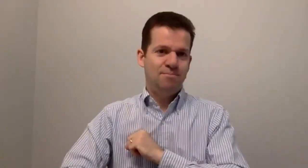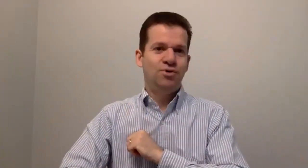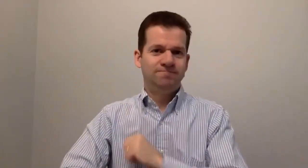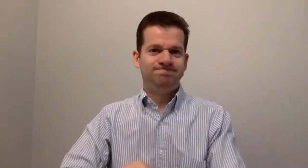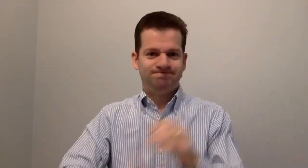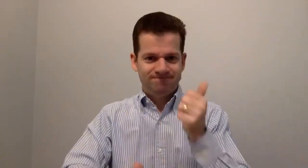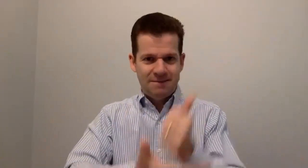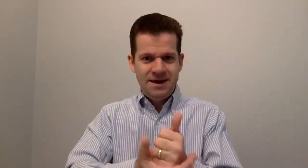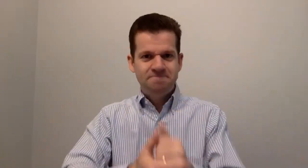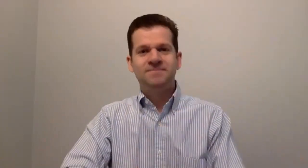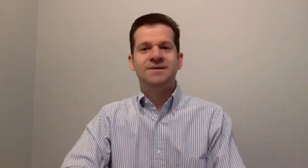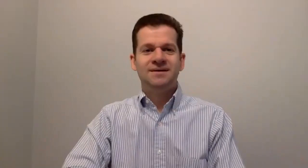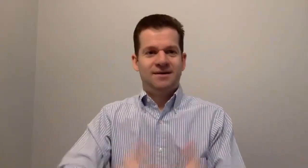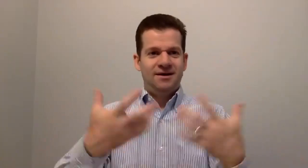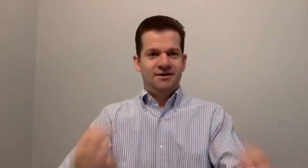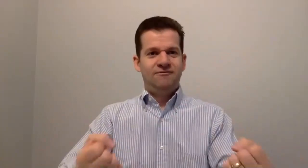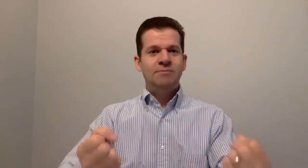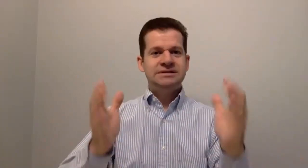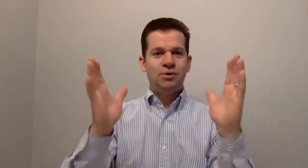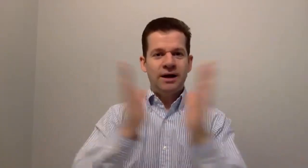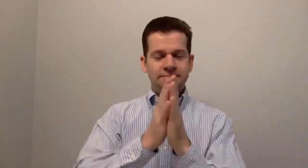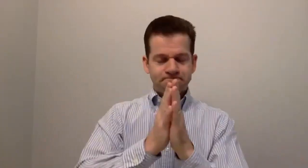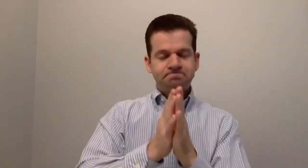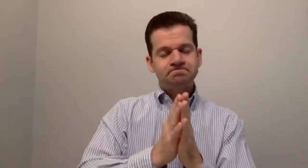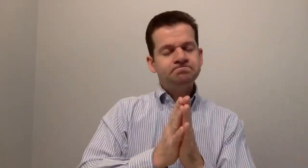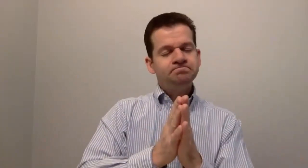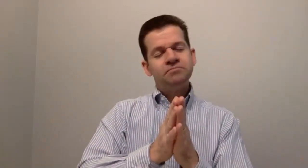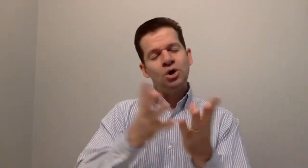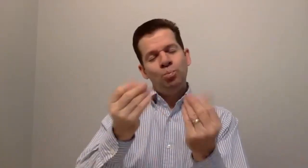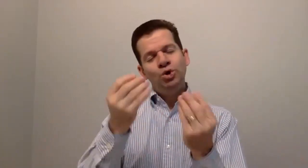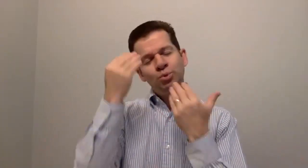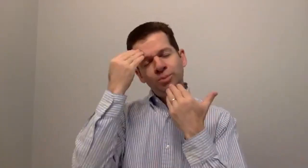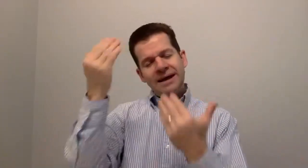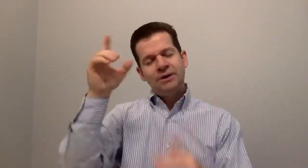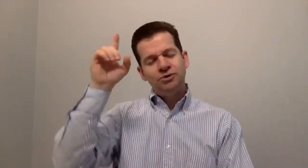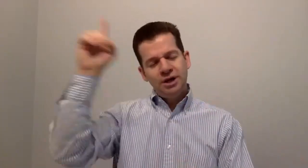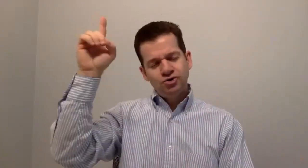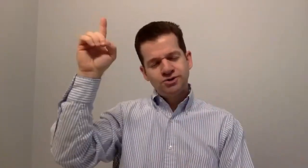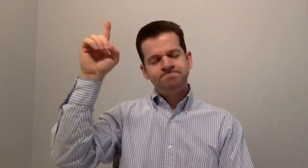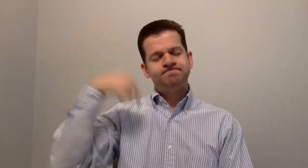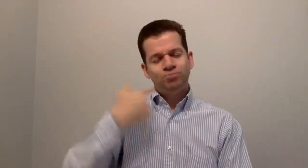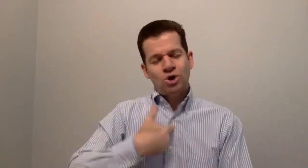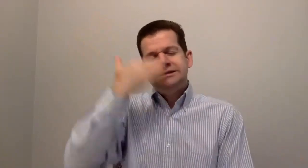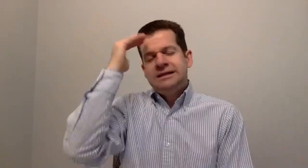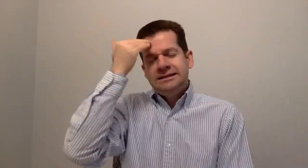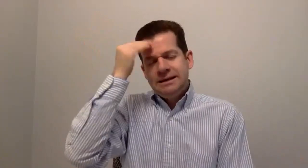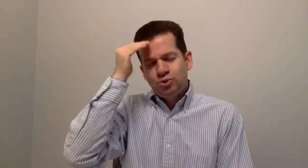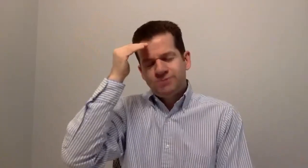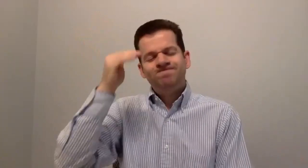amor. Amém? Vamos então orar? Muito, muito obrigado, Deus. Nós entendemos